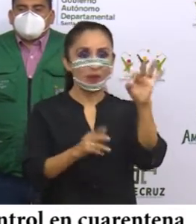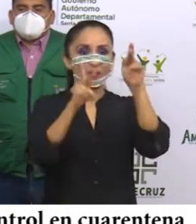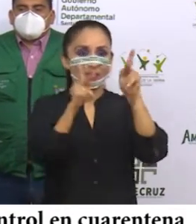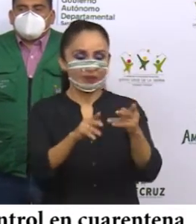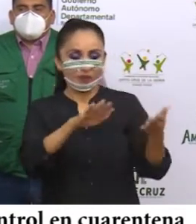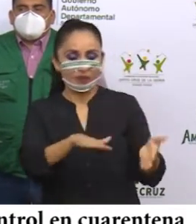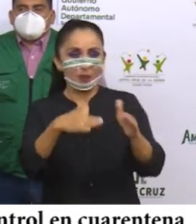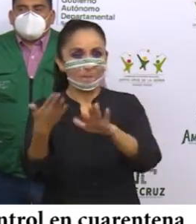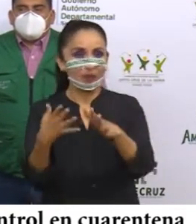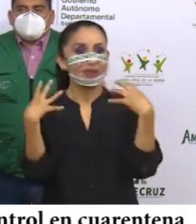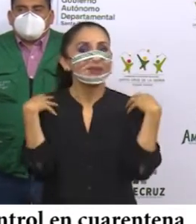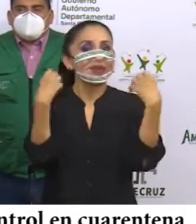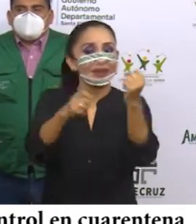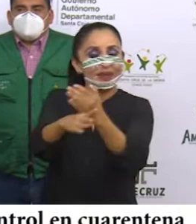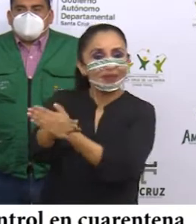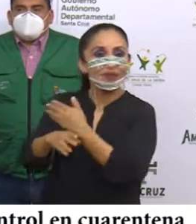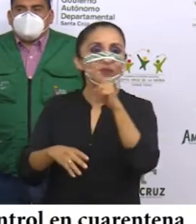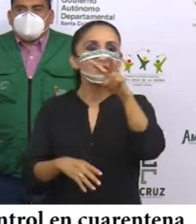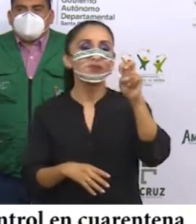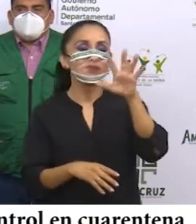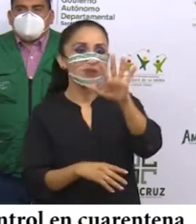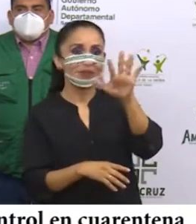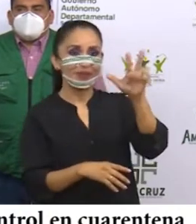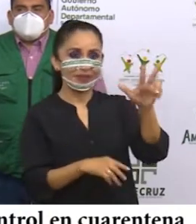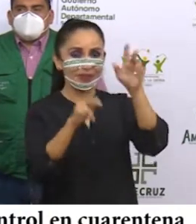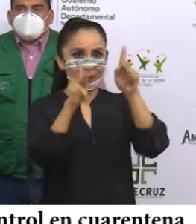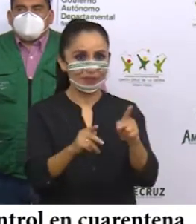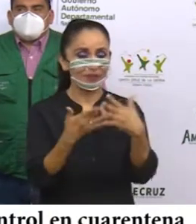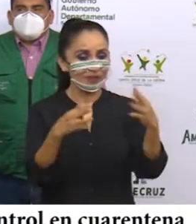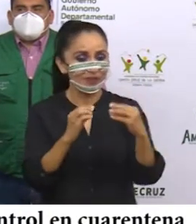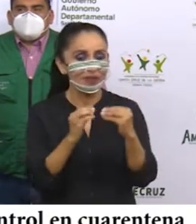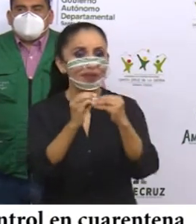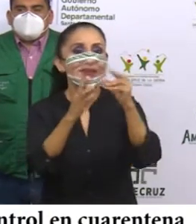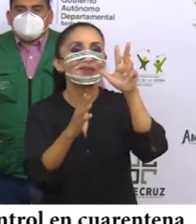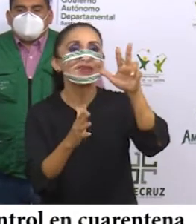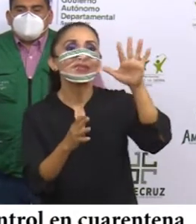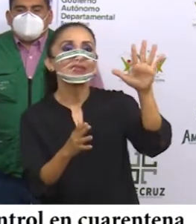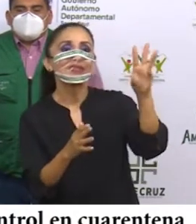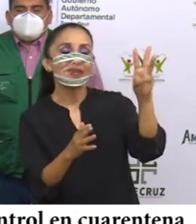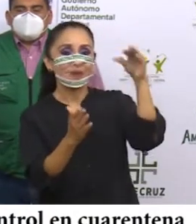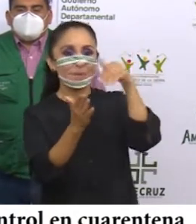3.679. Recuperados, 253, sumando a los